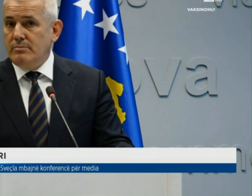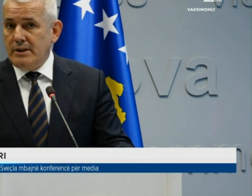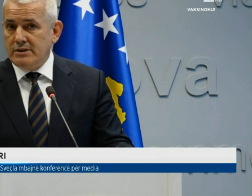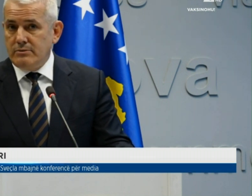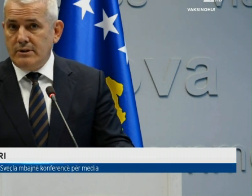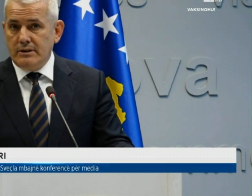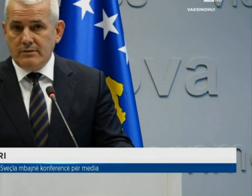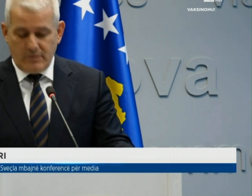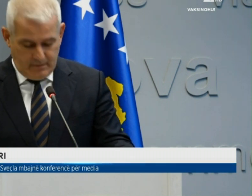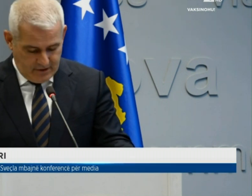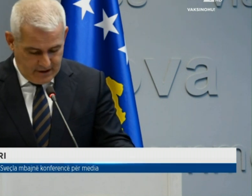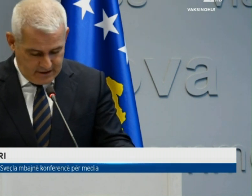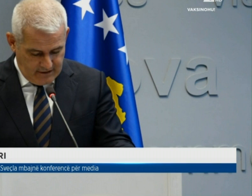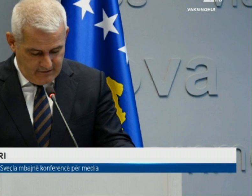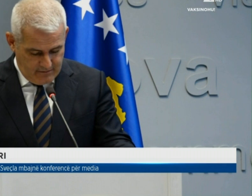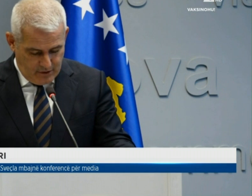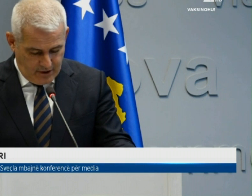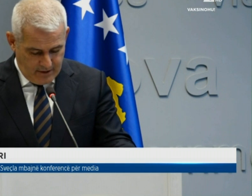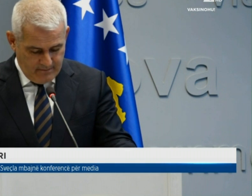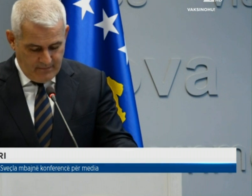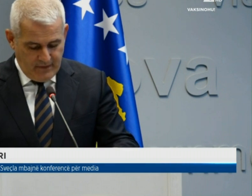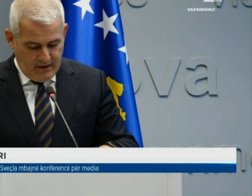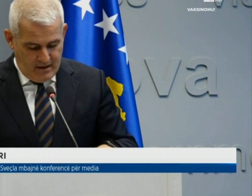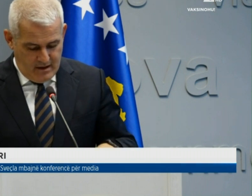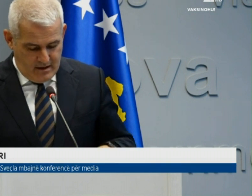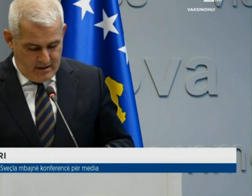që t'ju bashkohen këtyre protestave, por